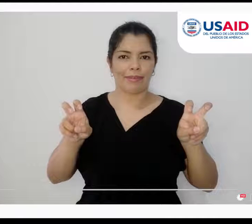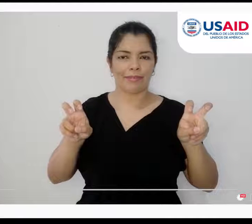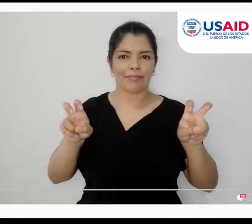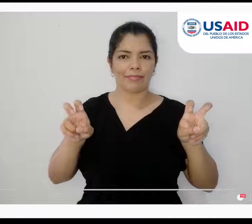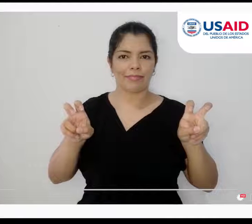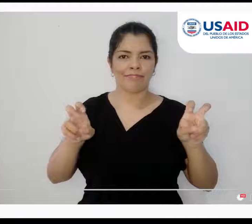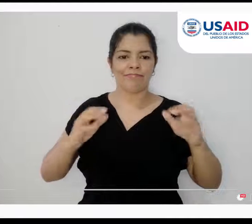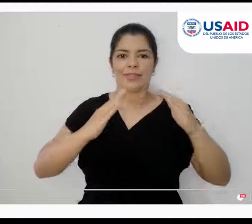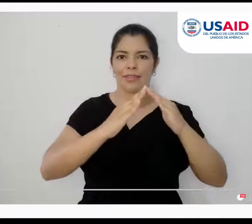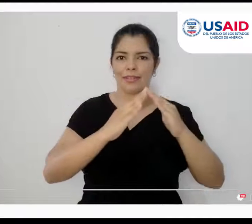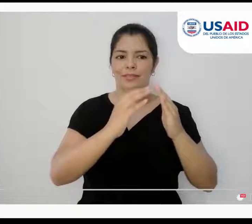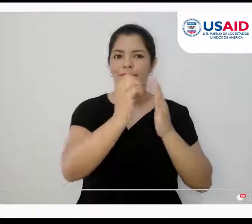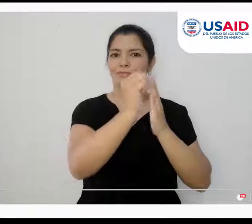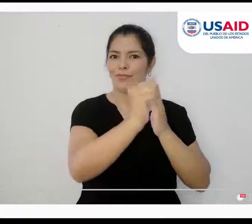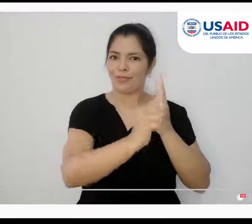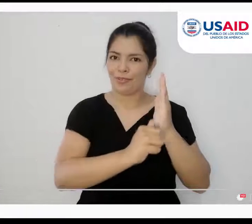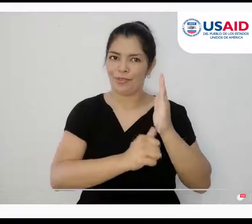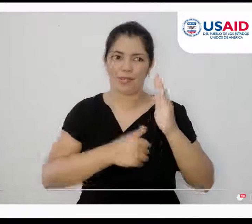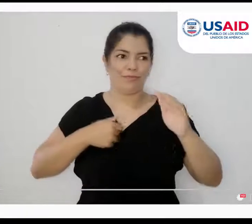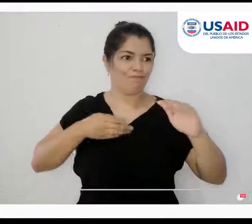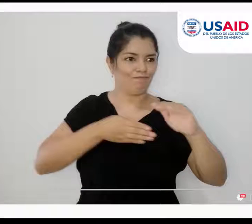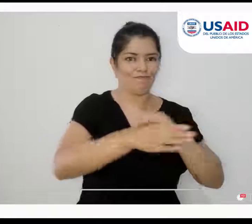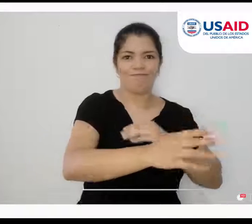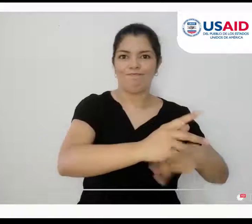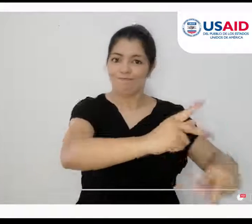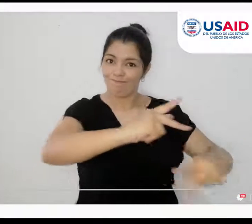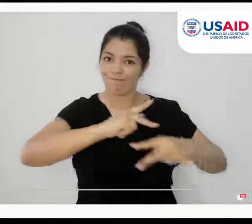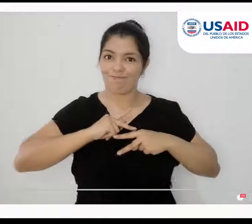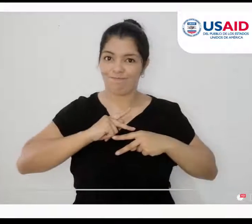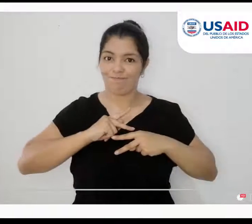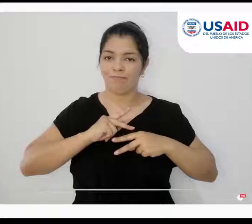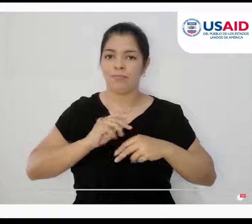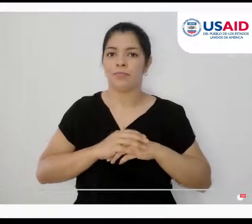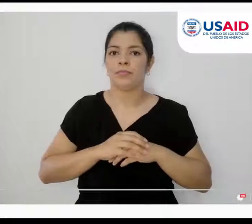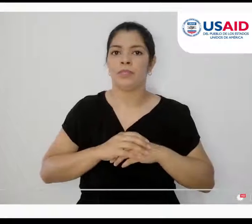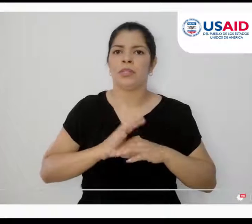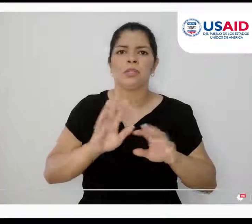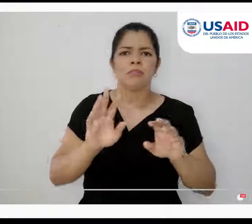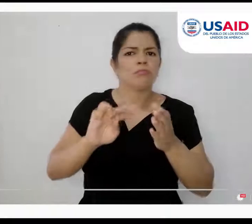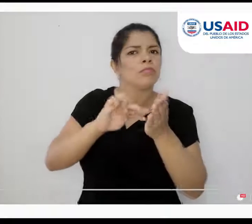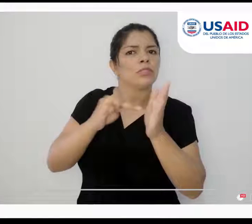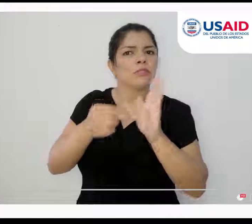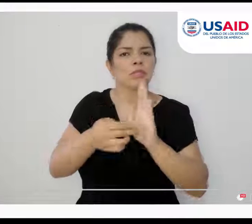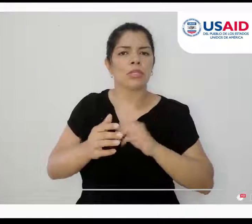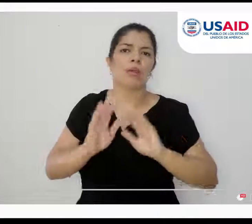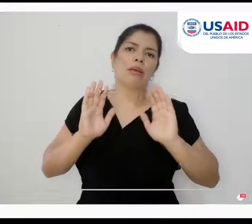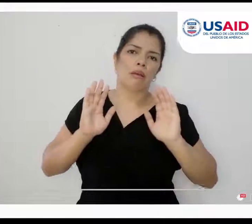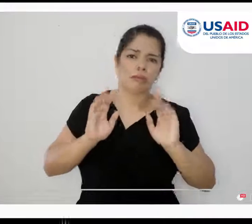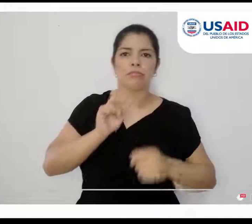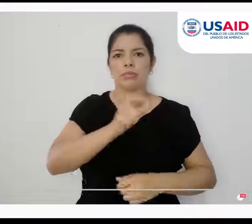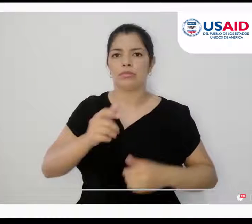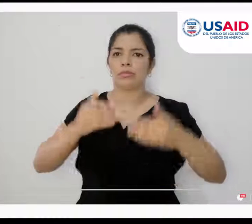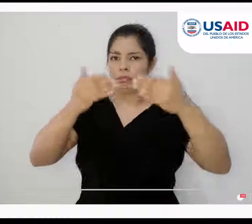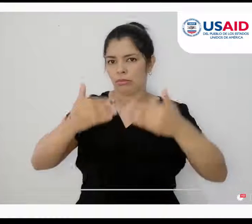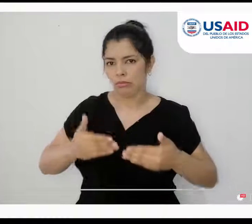de acceso a programas de vivienda accesible, que no solamente se refiere al tema de que las personas